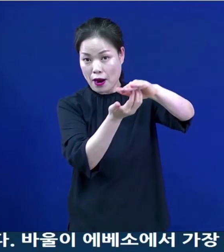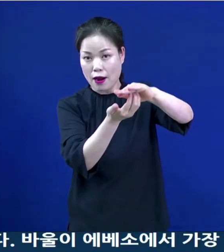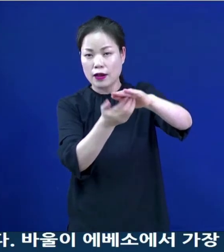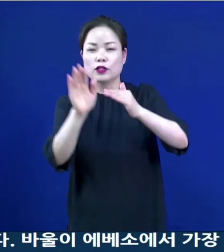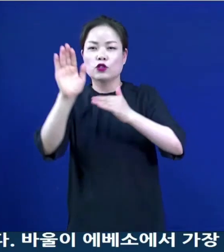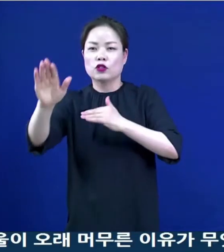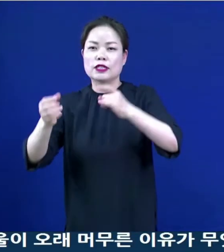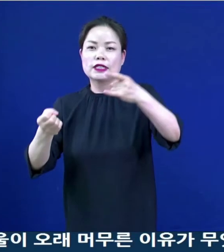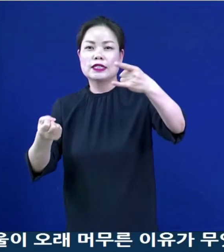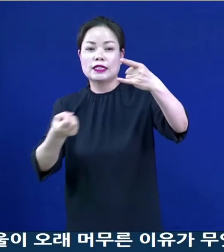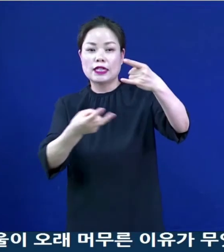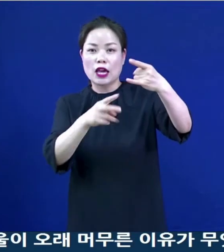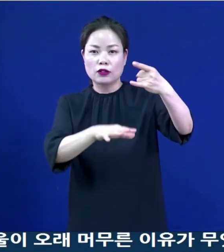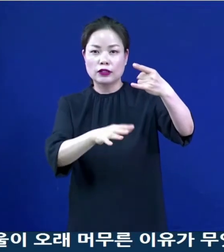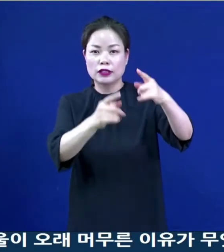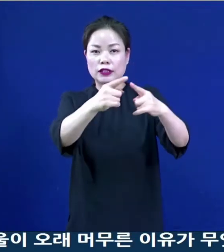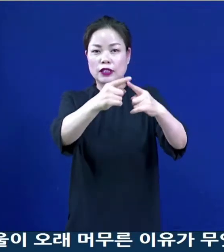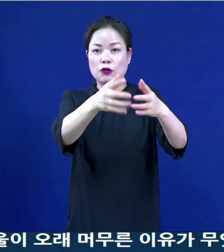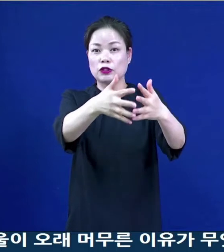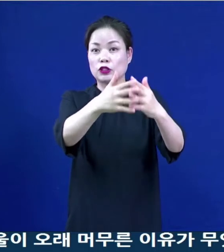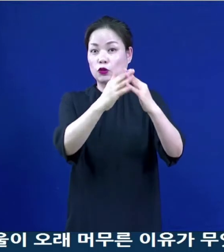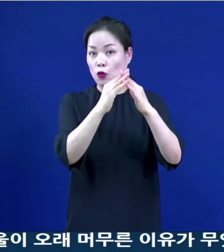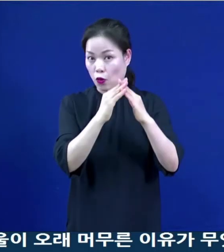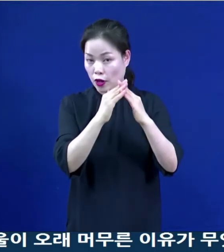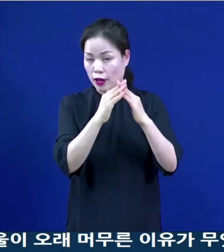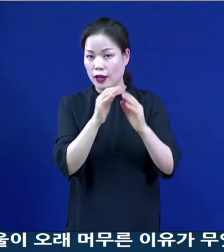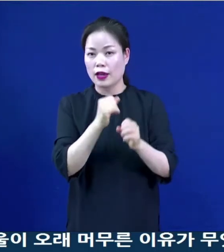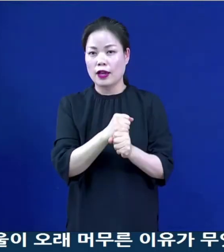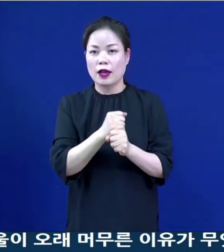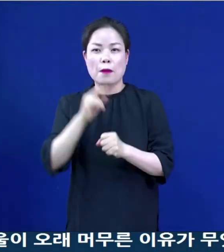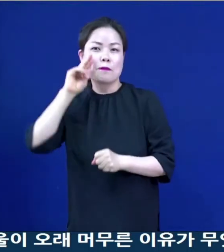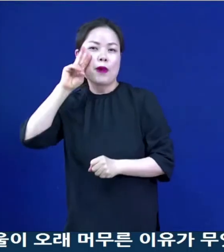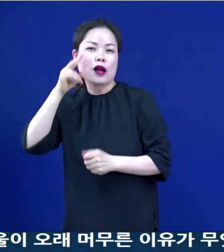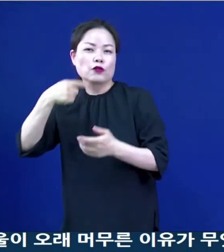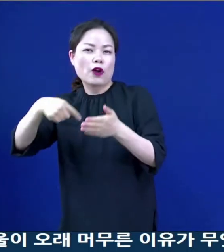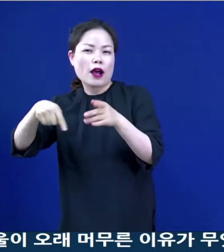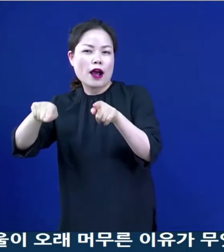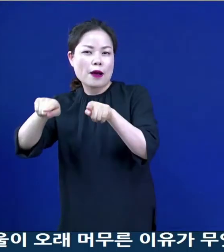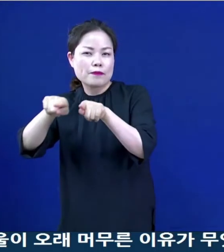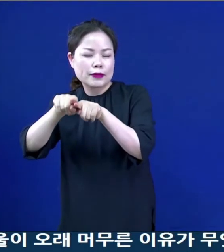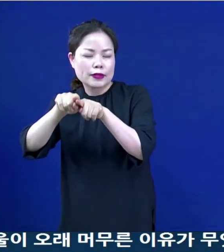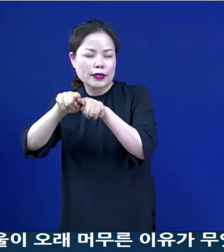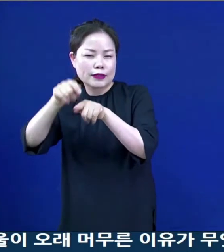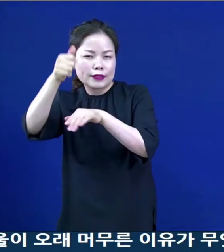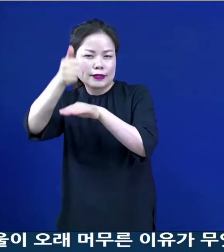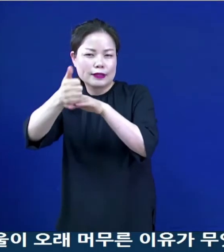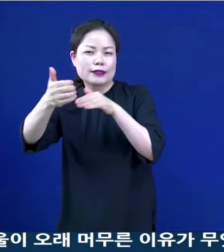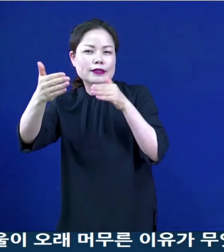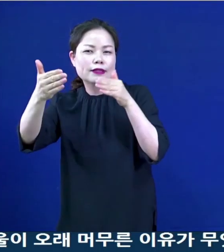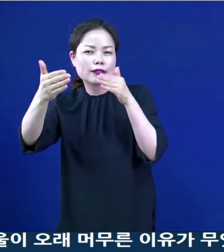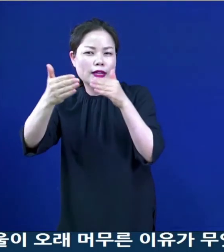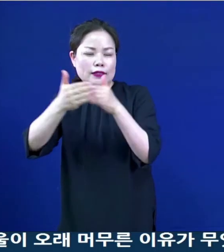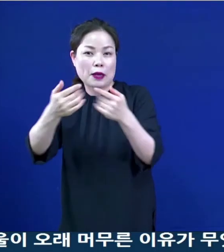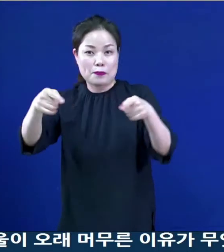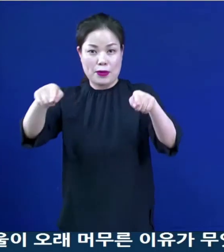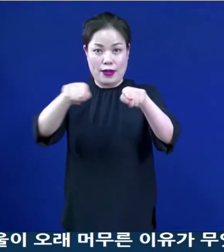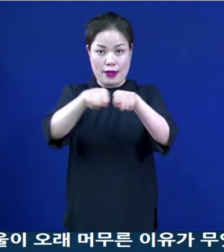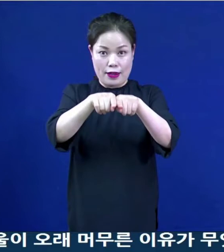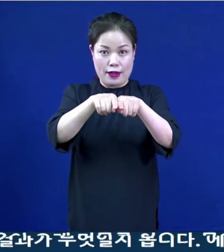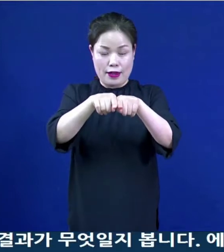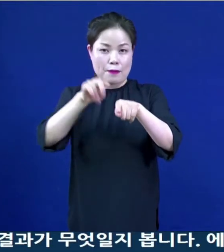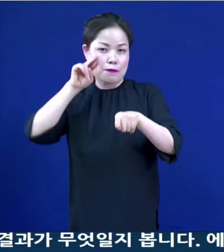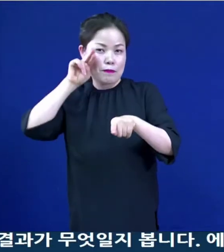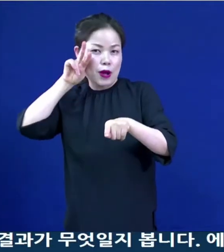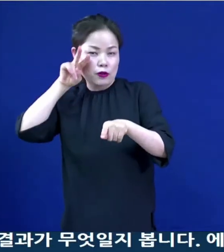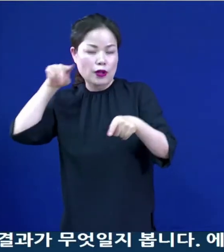이후에 에베소에 세워진 교회가 바울과 함께 끝까지 동역을 합니다. 많은 일들을 바울과 함께